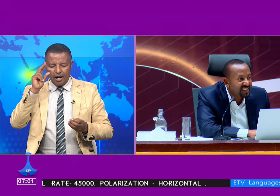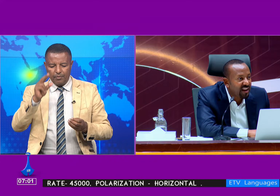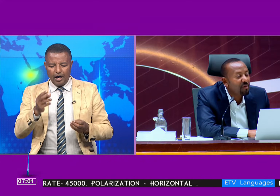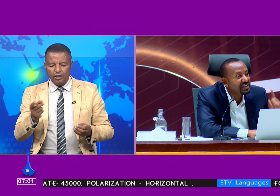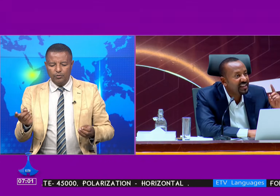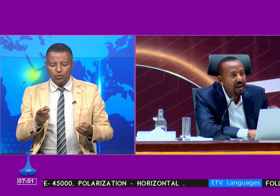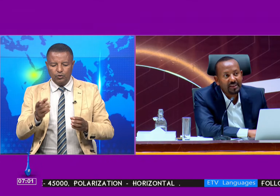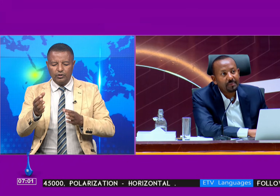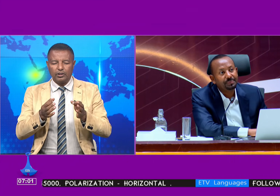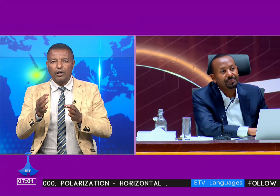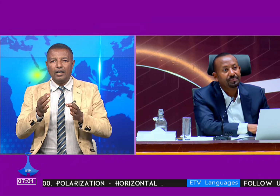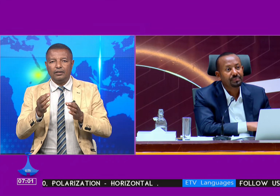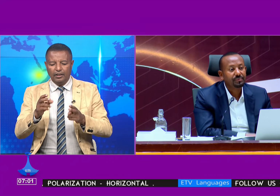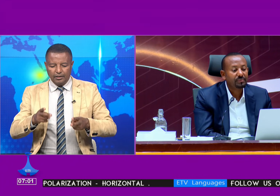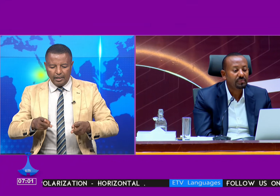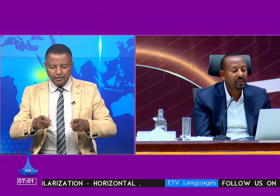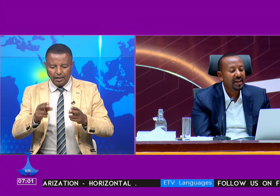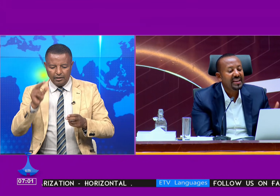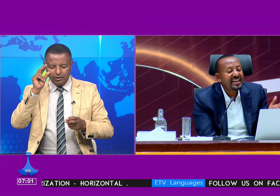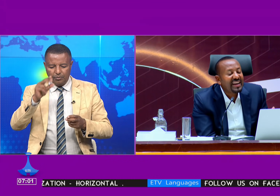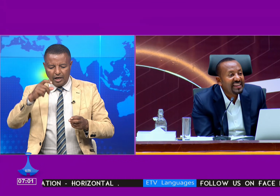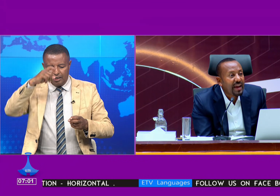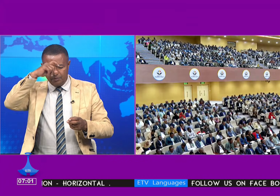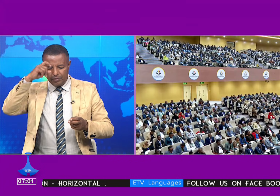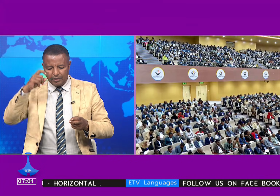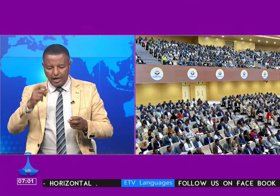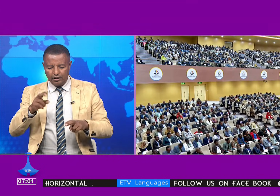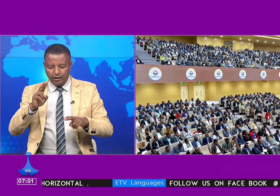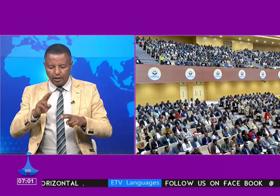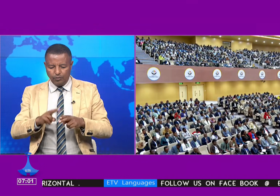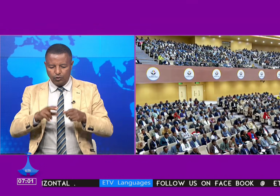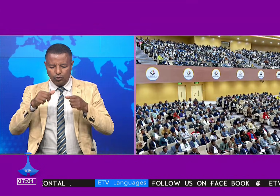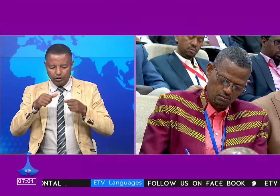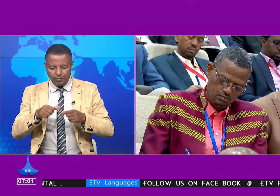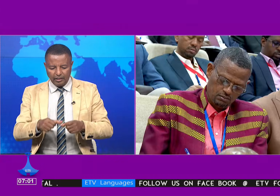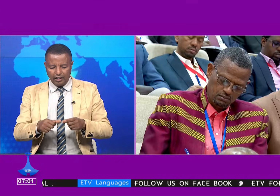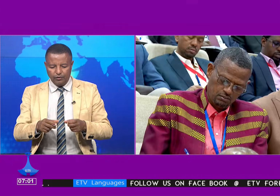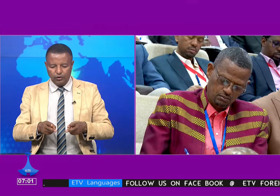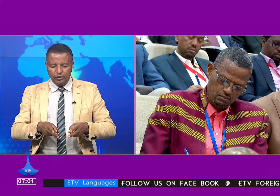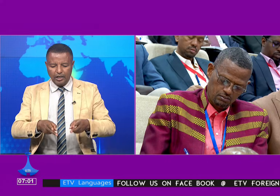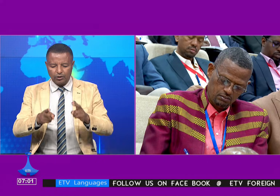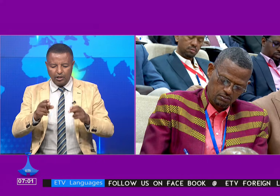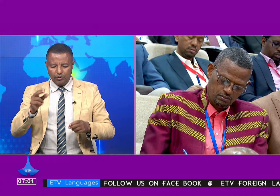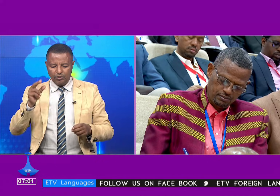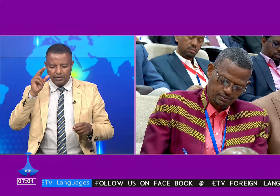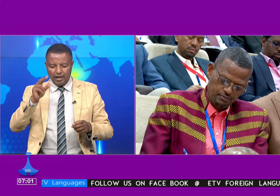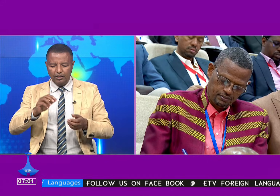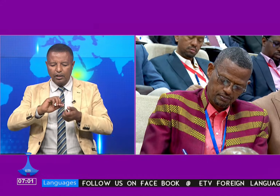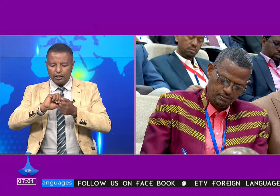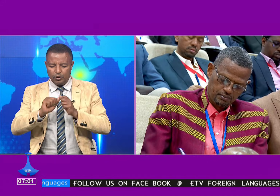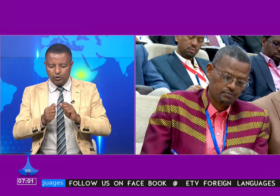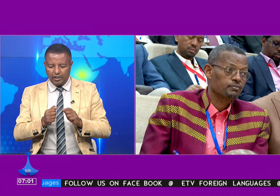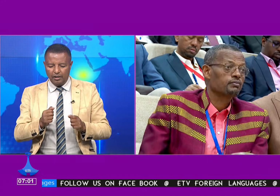የገበያ ባህል መሆኑን ገልጸዋል። የአስተዳደር ባህል በበጋ ተቀምጦ የሚያሳልፈውን የአርሶ አደሩን